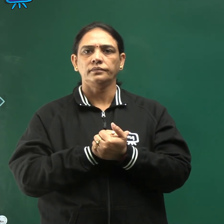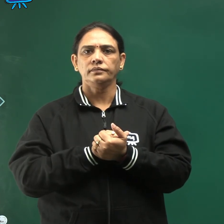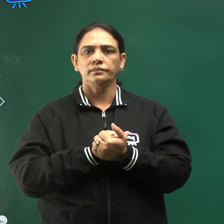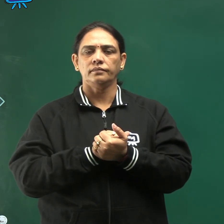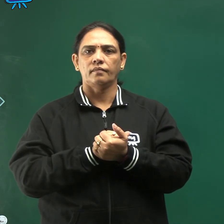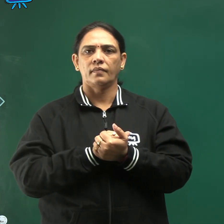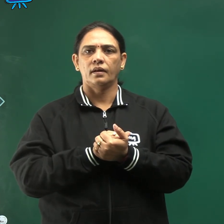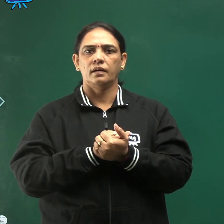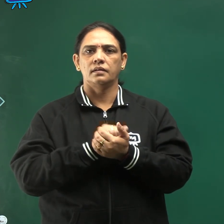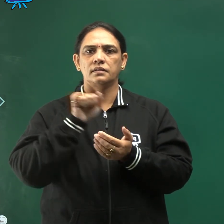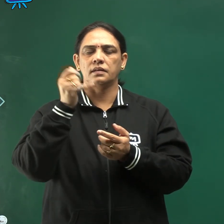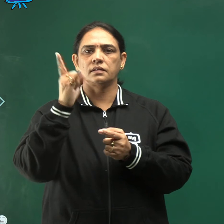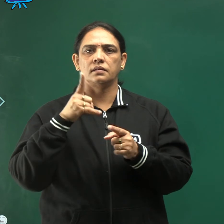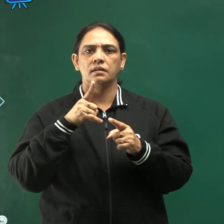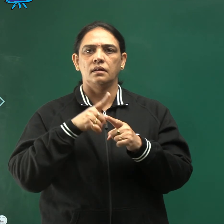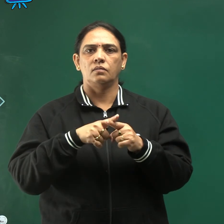6 को दुगना करेंगे,